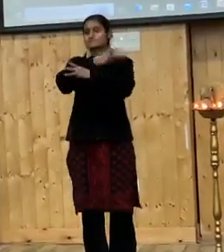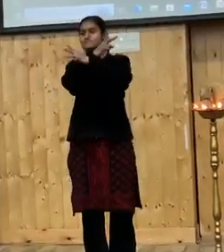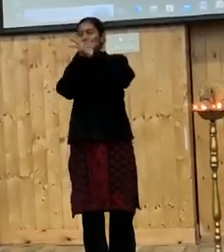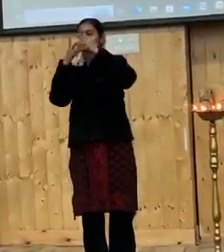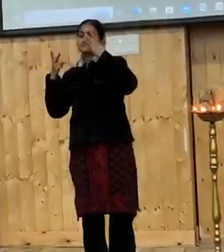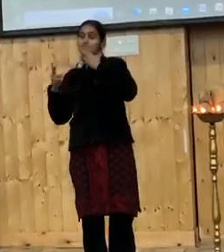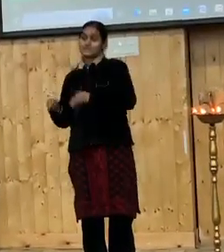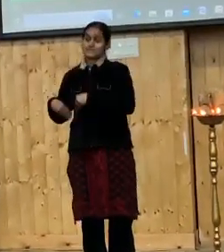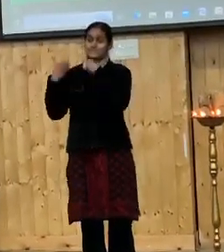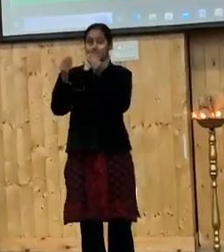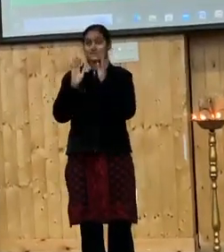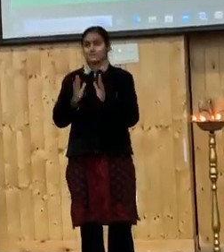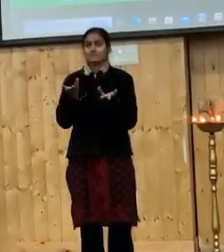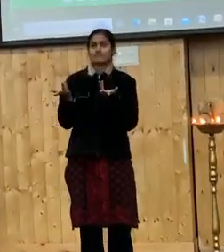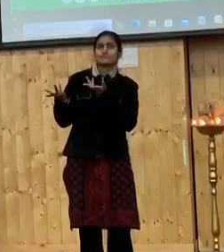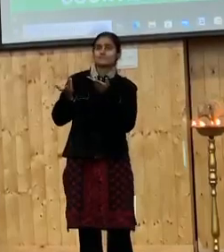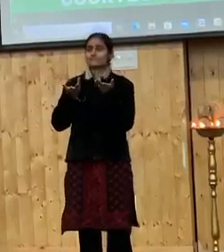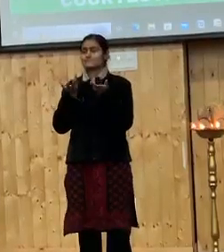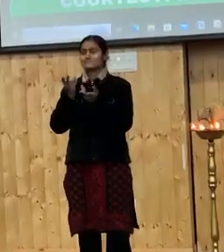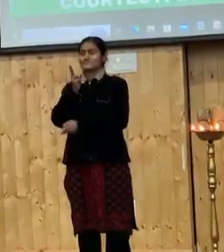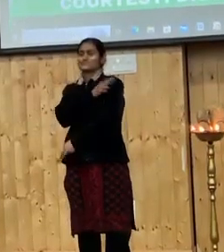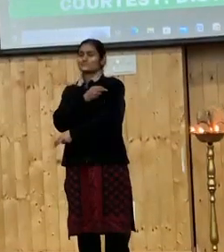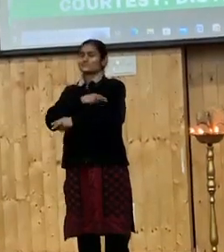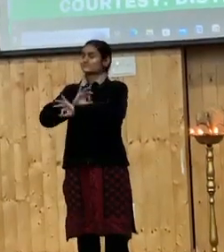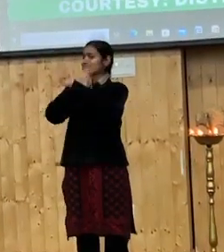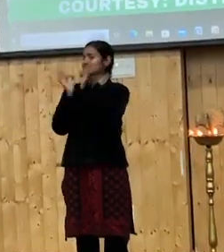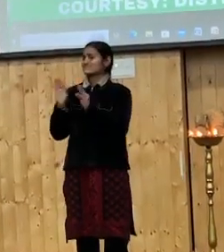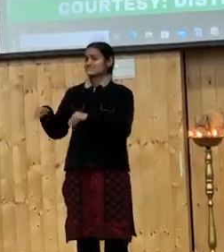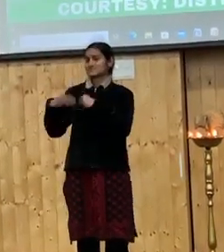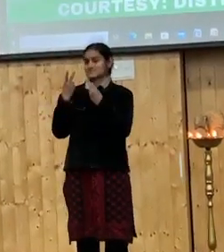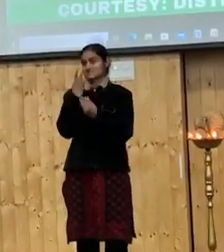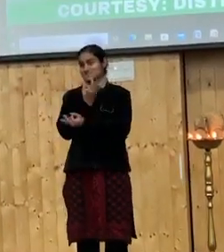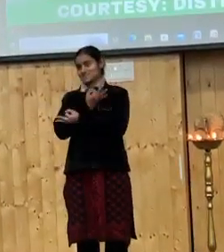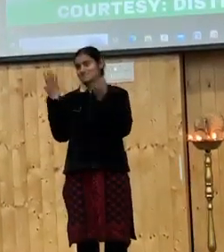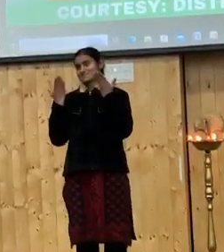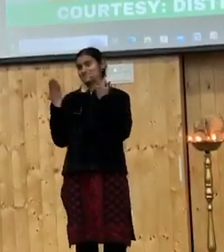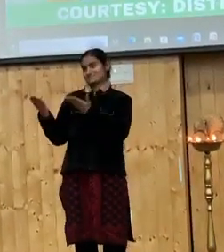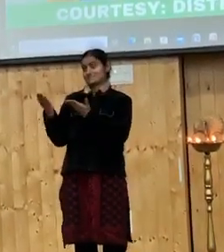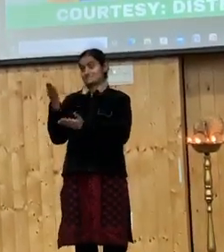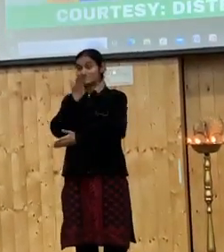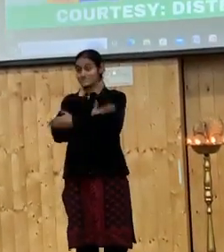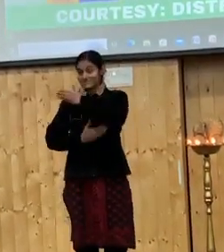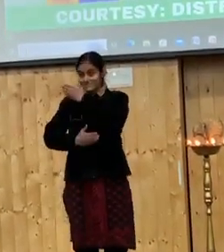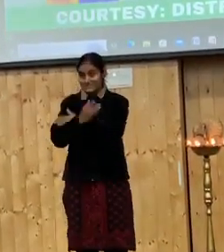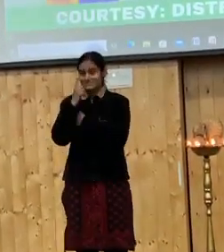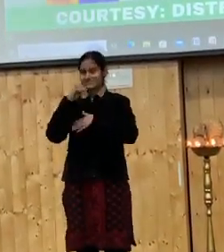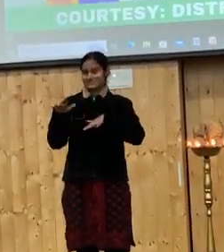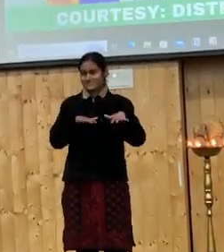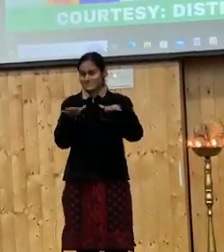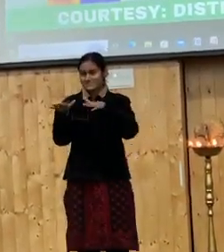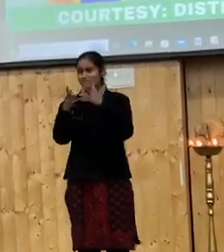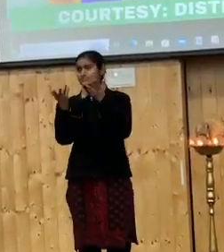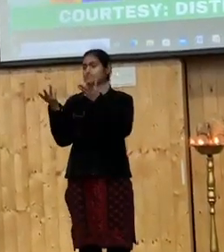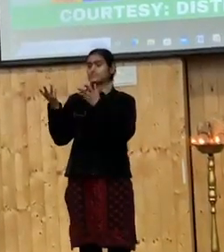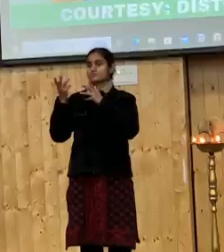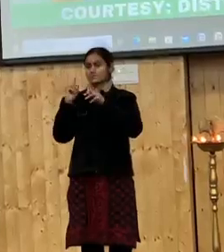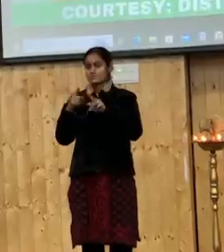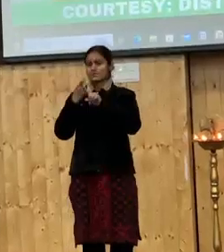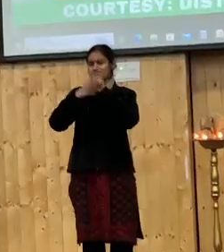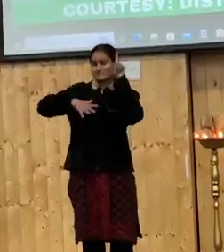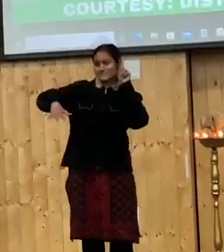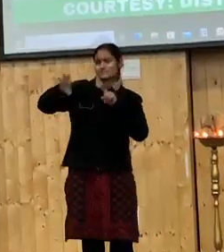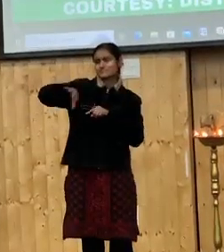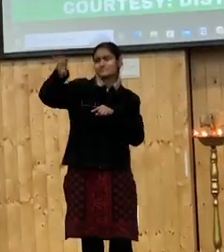जैसे पोलिंग स्टेशन पर व्हील चेयर्स होंगी, स्पेशल वॉलंटियर्स होंगे जो आपकी